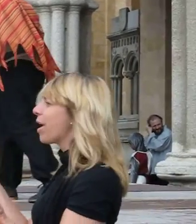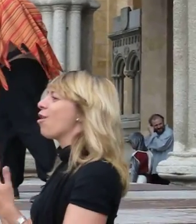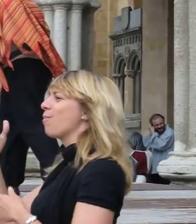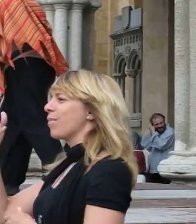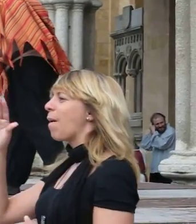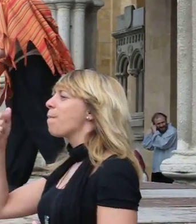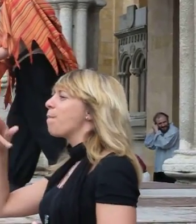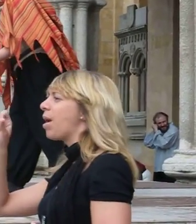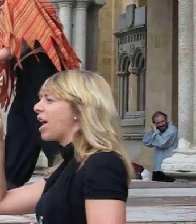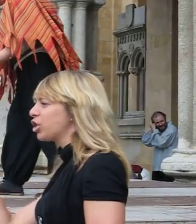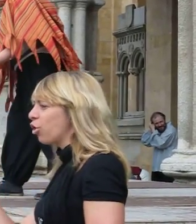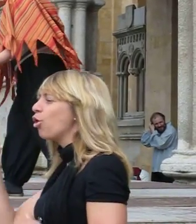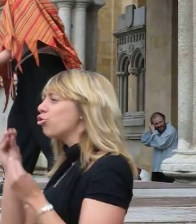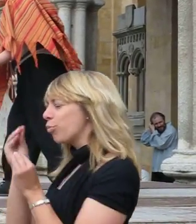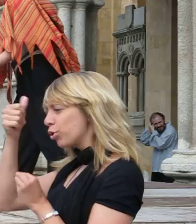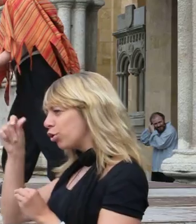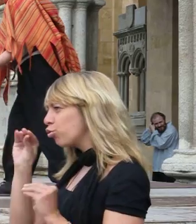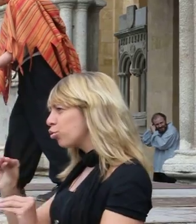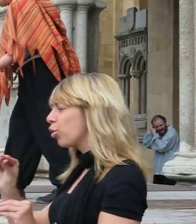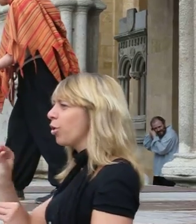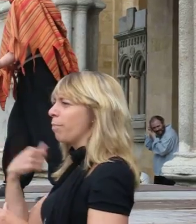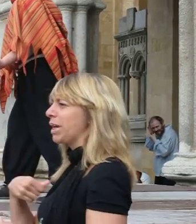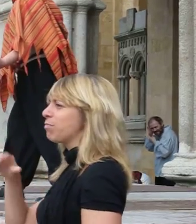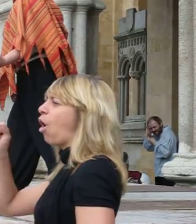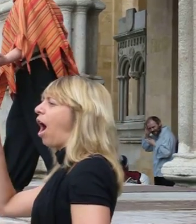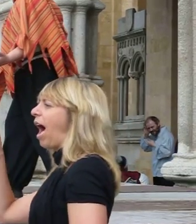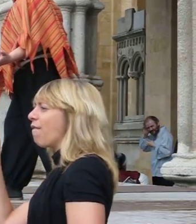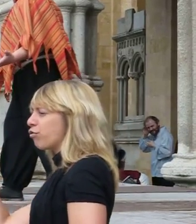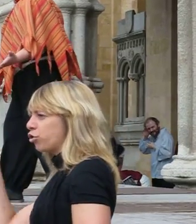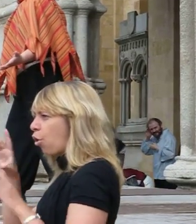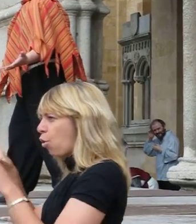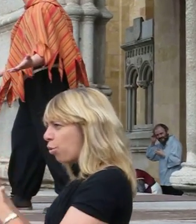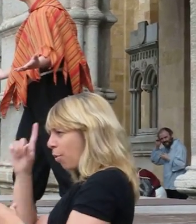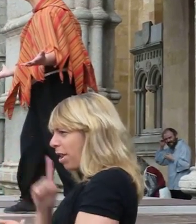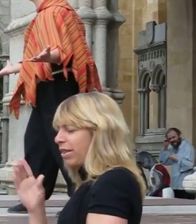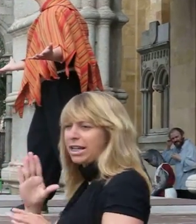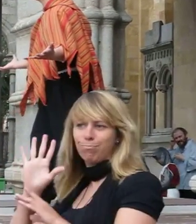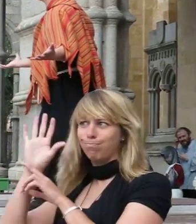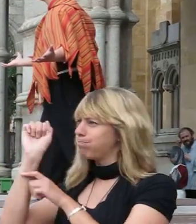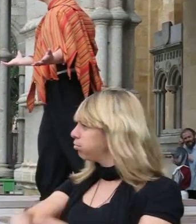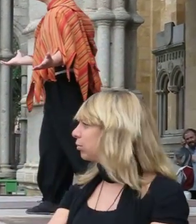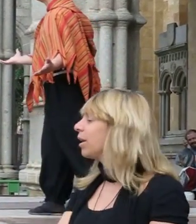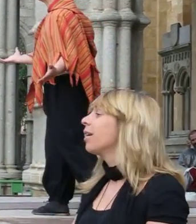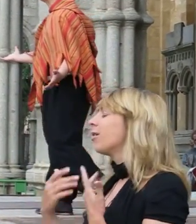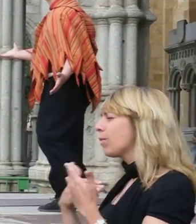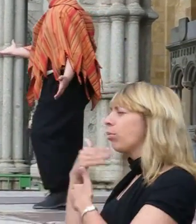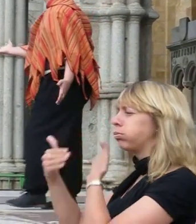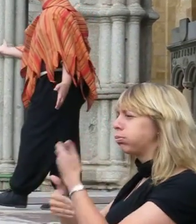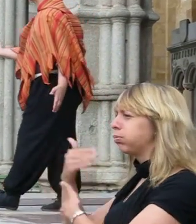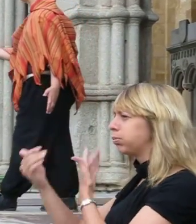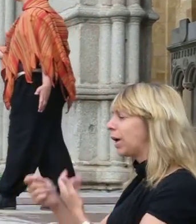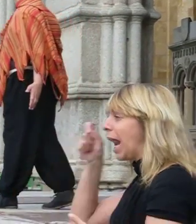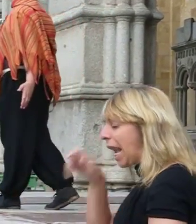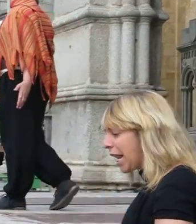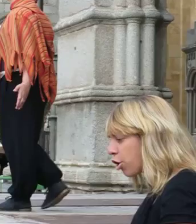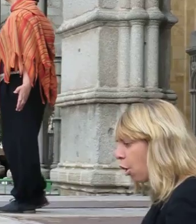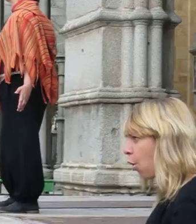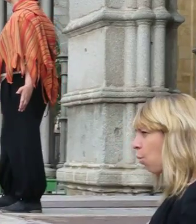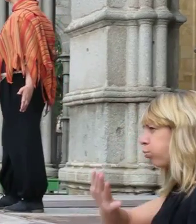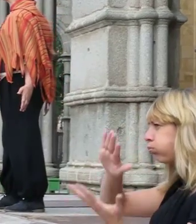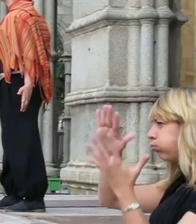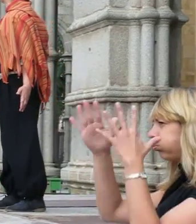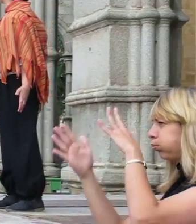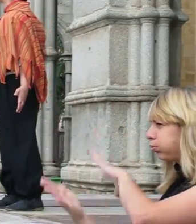cayeron muertos por las flechas de las tropas de Alfonso el Batallador. Con el paso del tiempo, el infante se convirtió en el